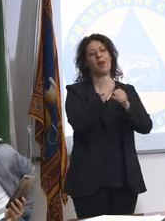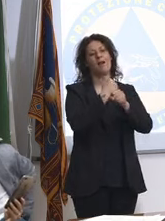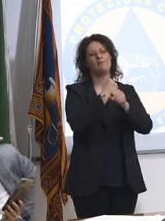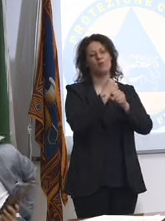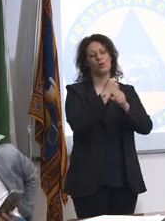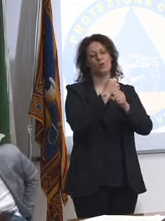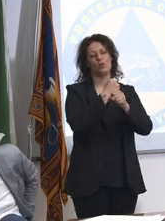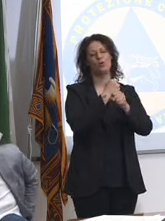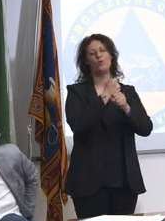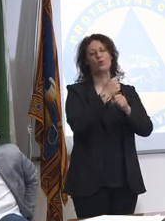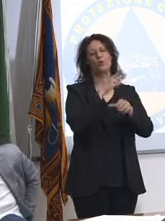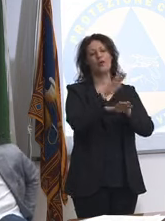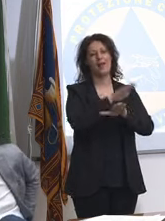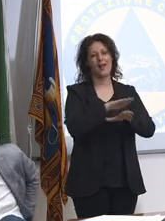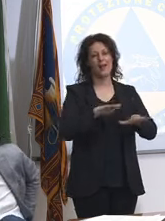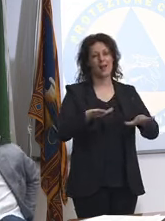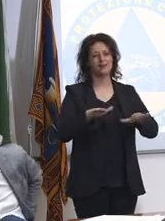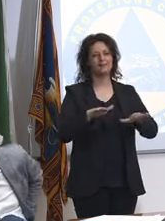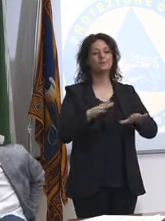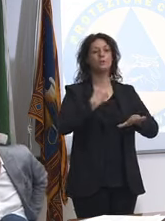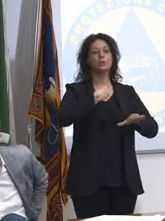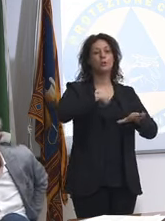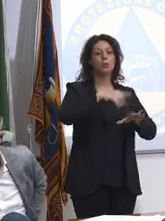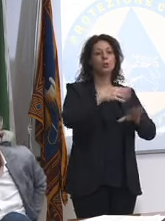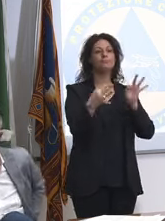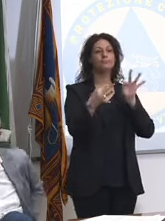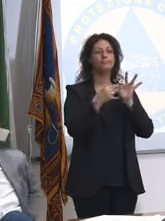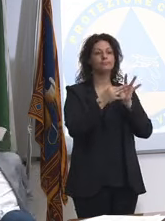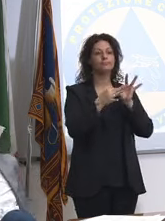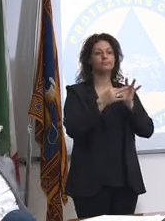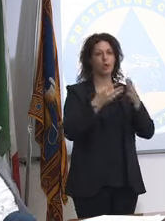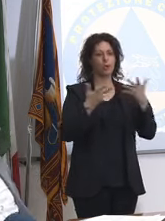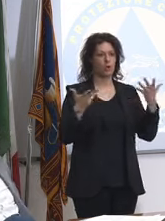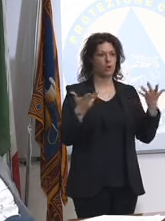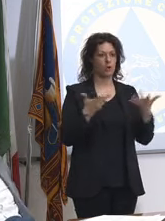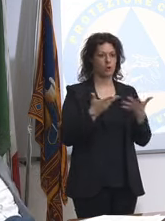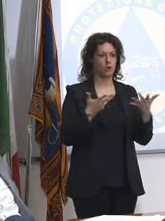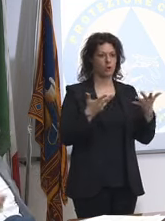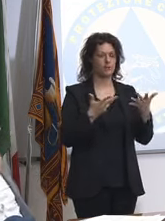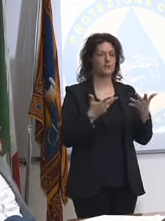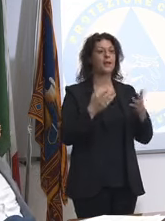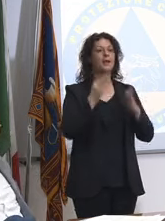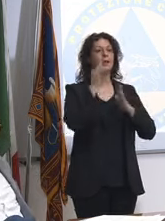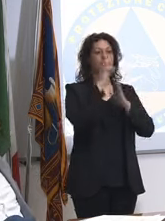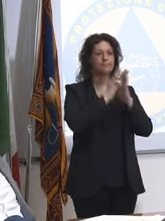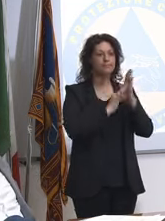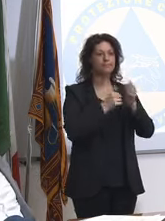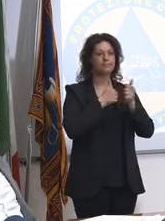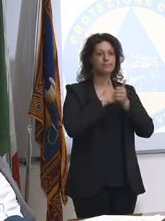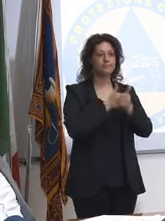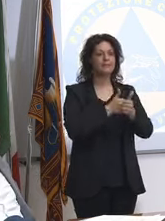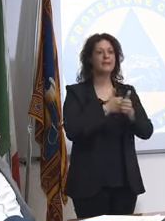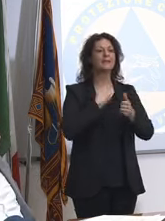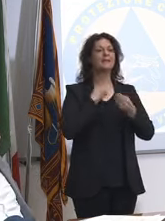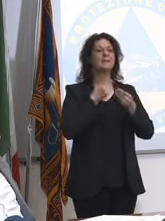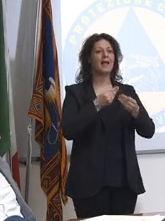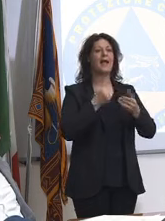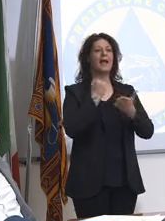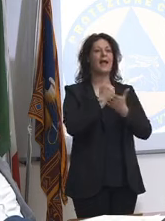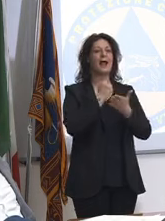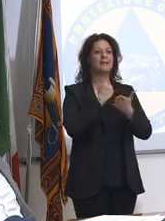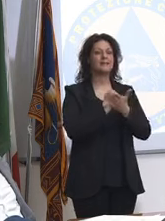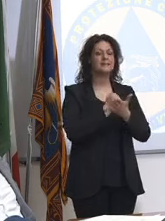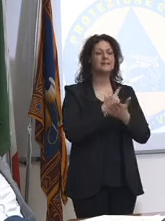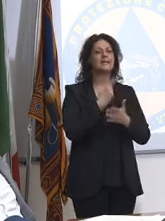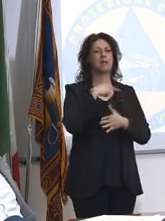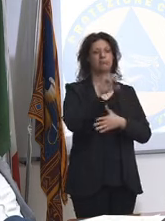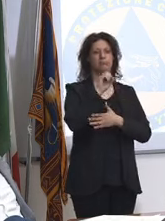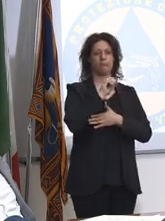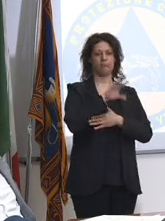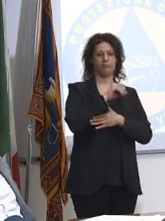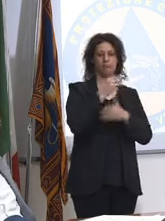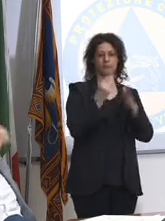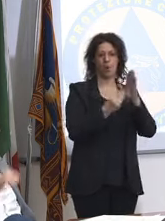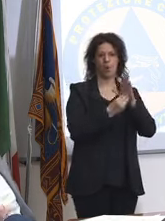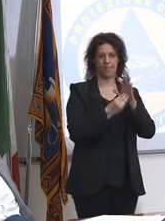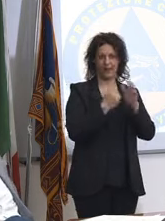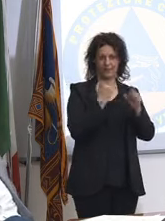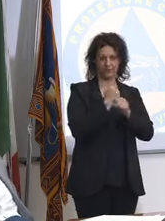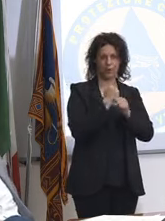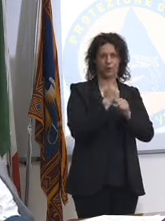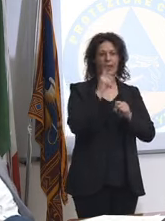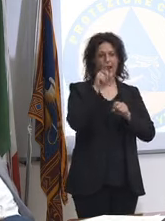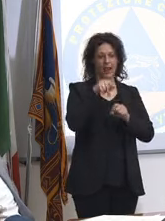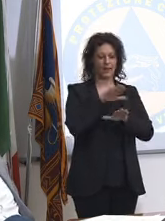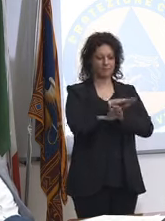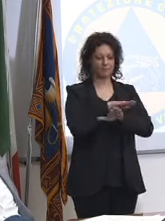ragazzi, delle misure che garantiscono sia gli operatori che i bambini. Abbiamo inserito obbligatoria